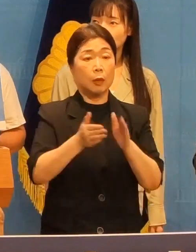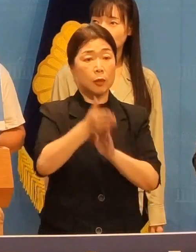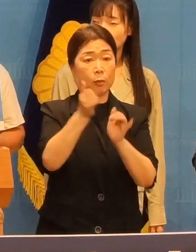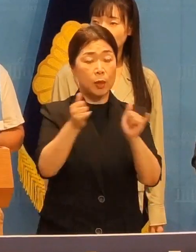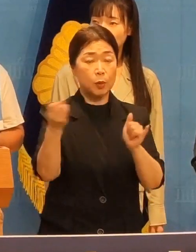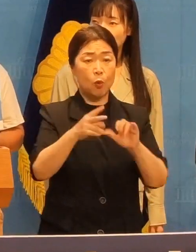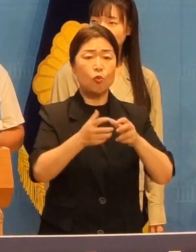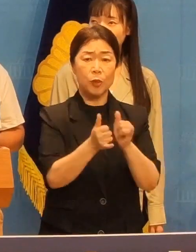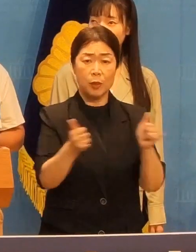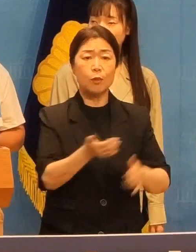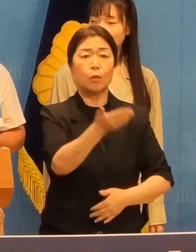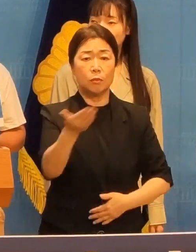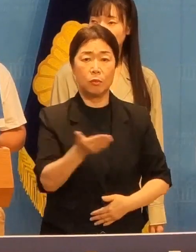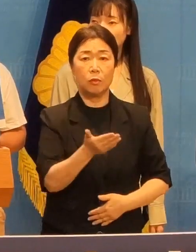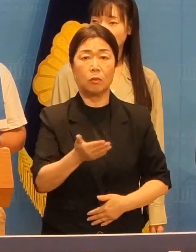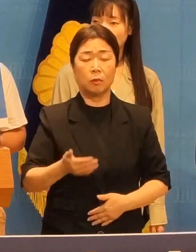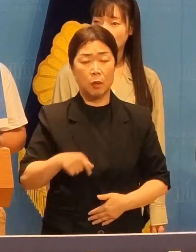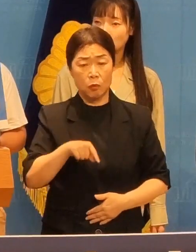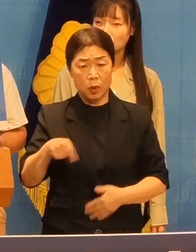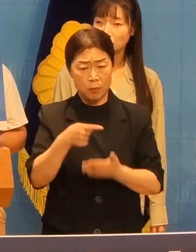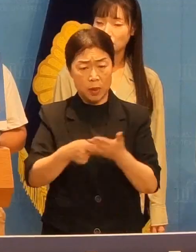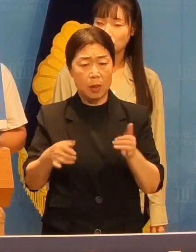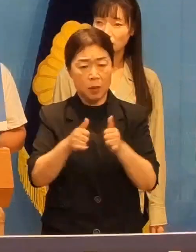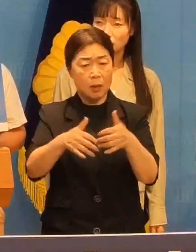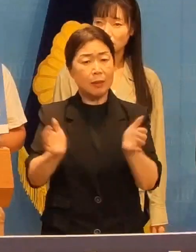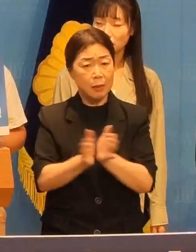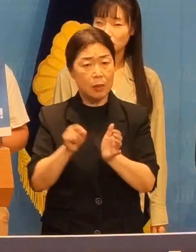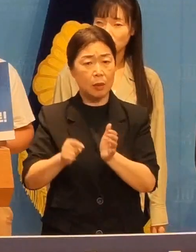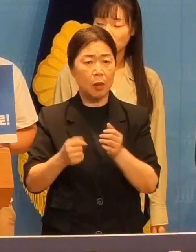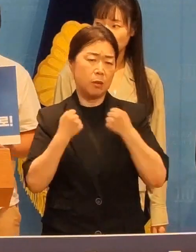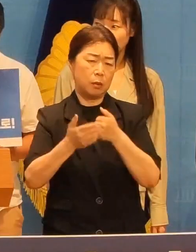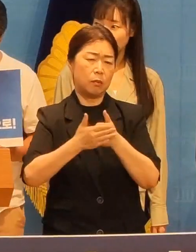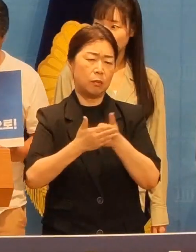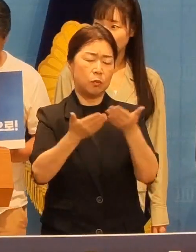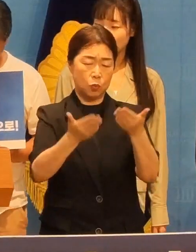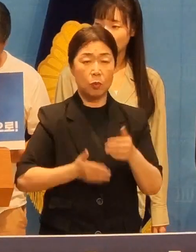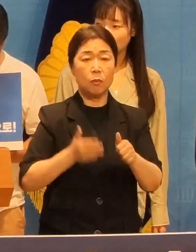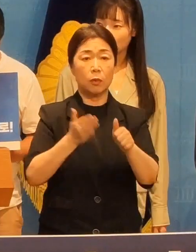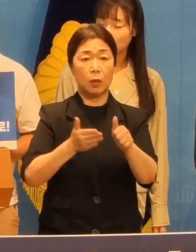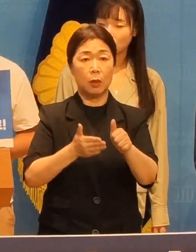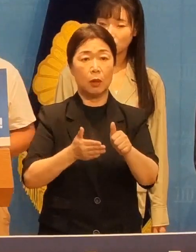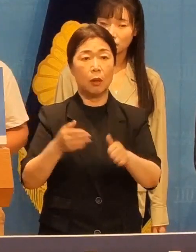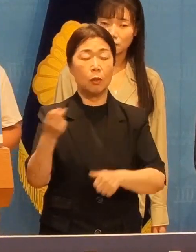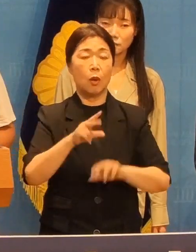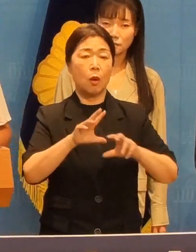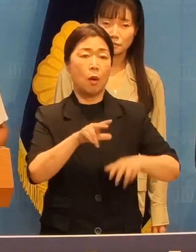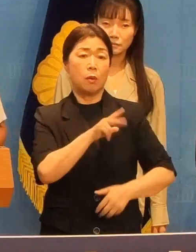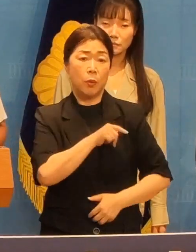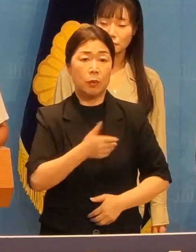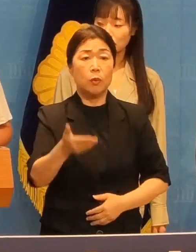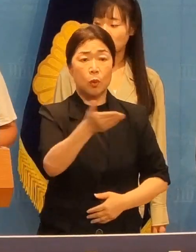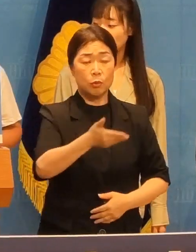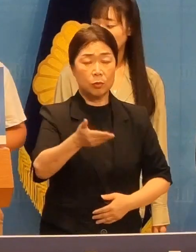여러분, 저희들에게 힘을 주십시오. 그리고 국회의원 여러분들,